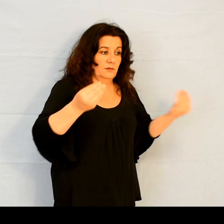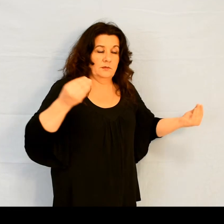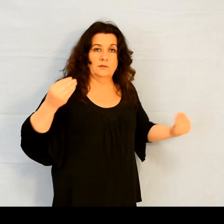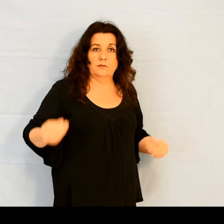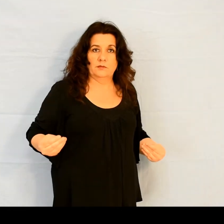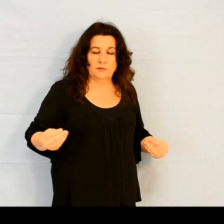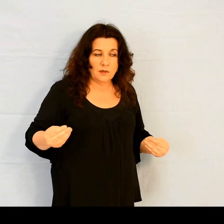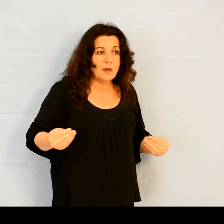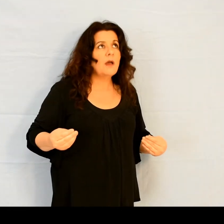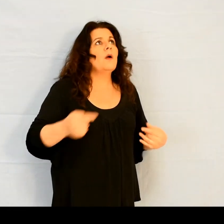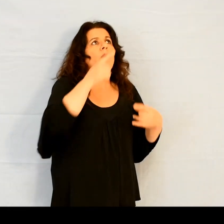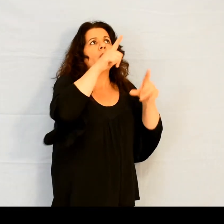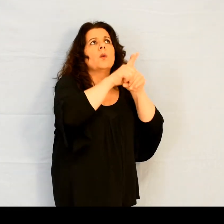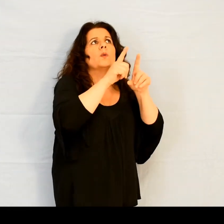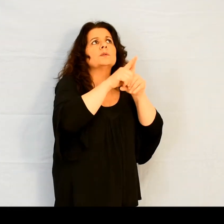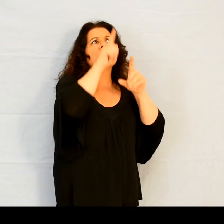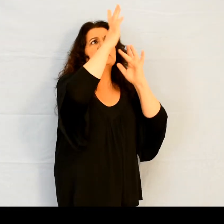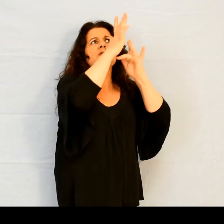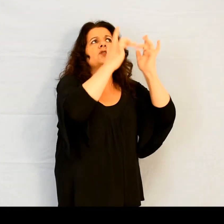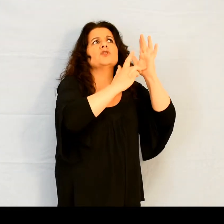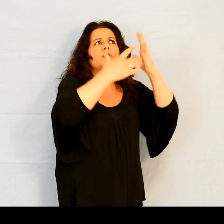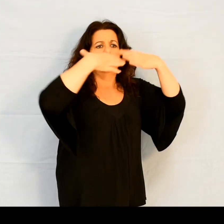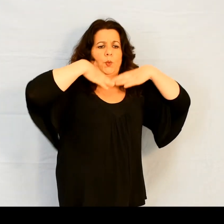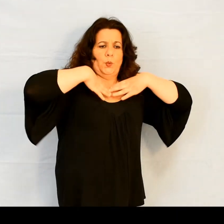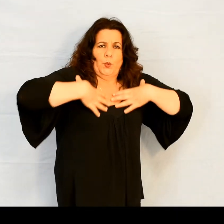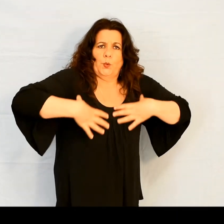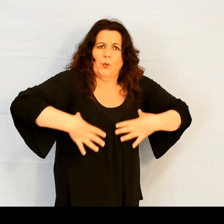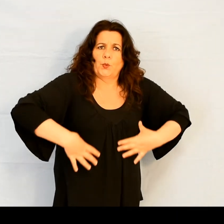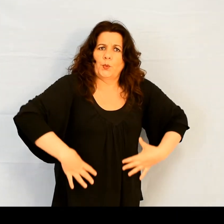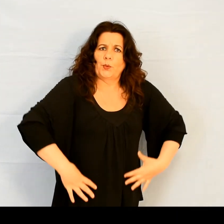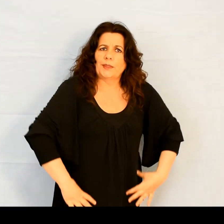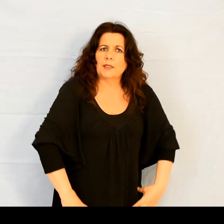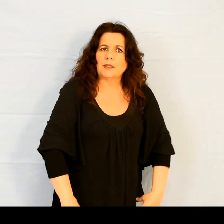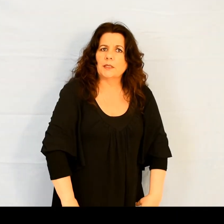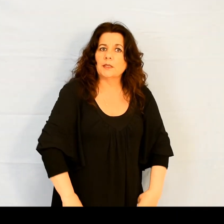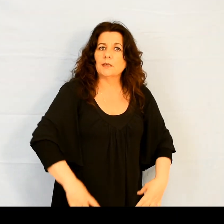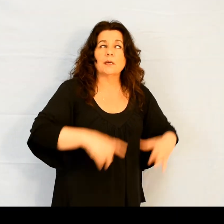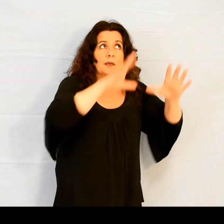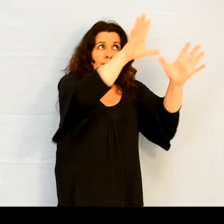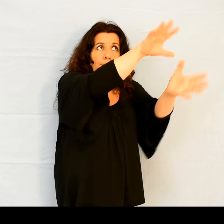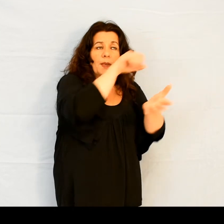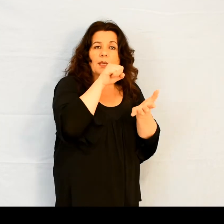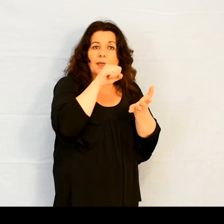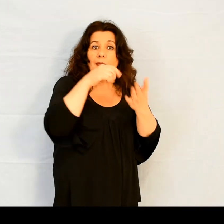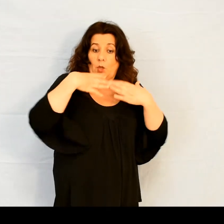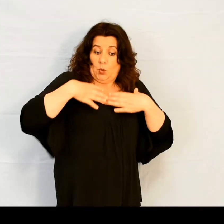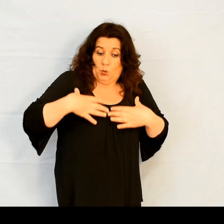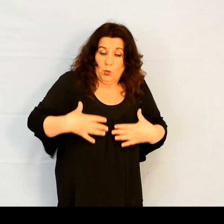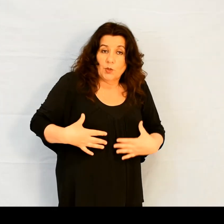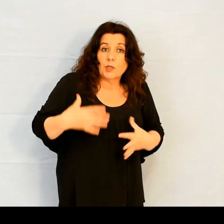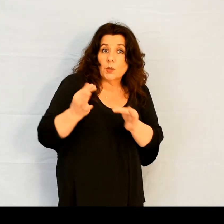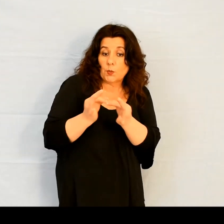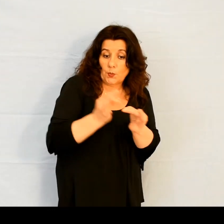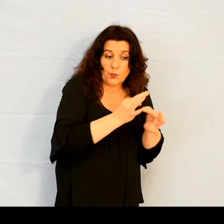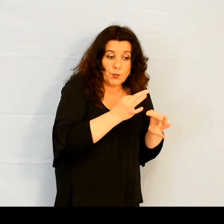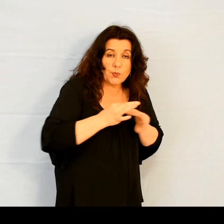Ils prirent aussi la tunique. C'était une tunique sans couture, tissée tout d'une pièce de haut en